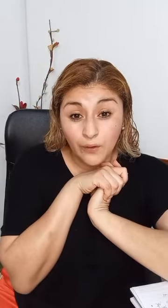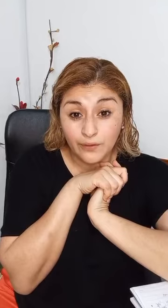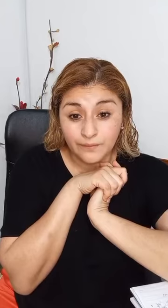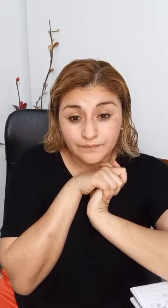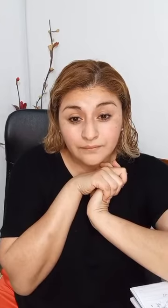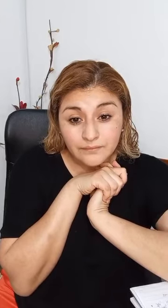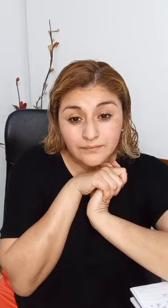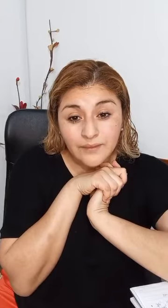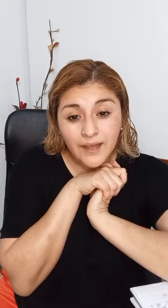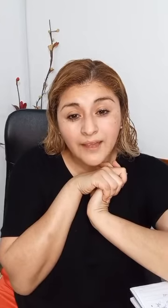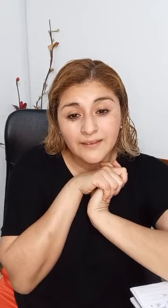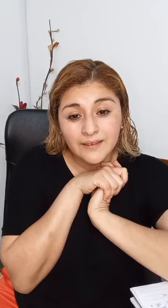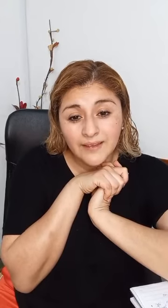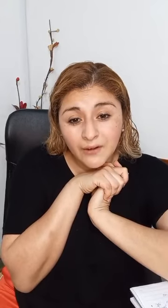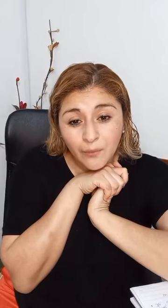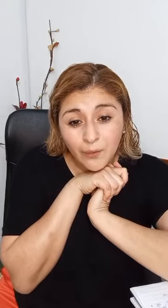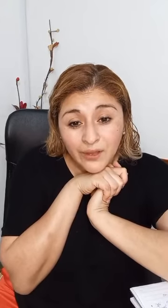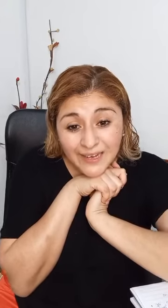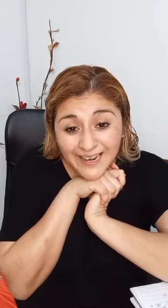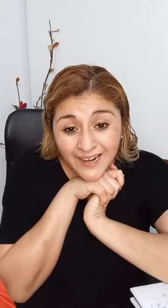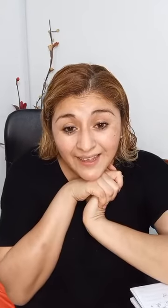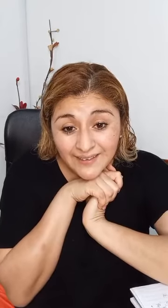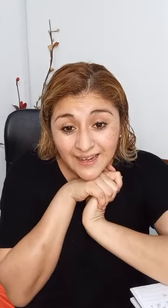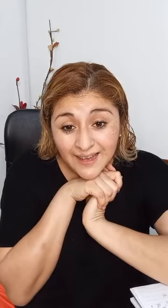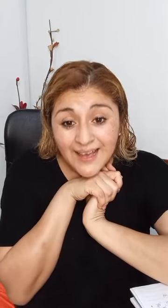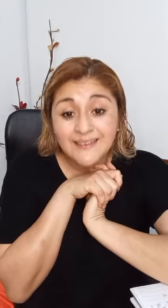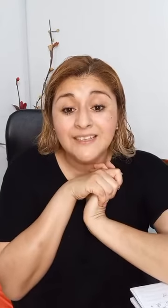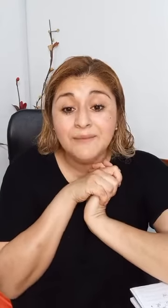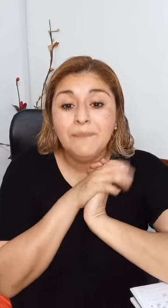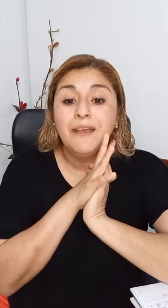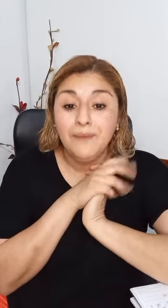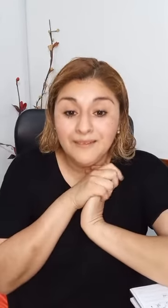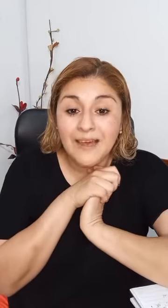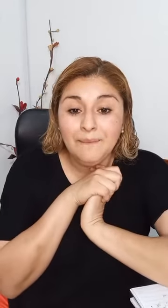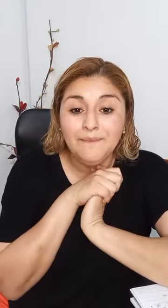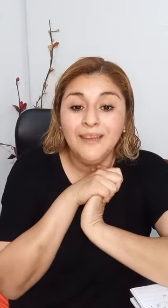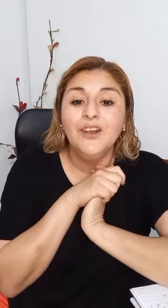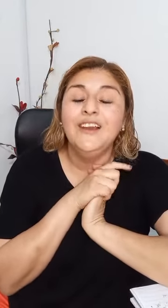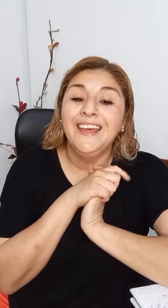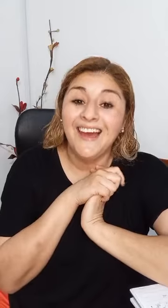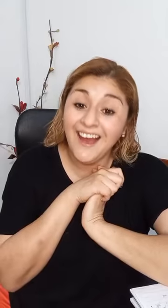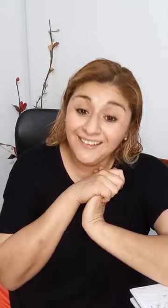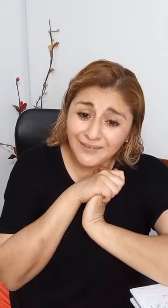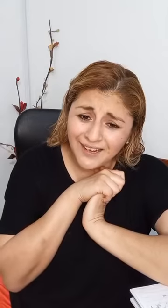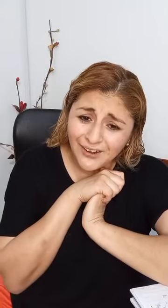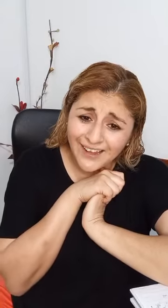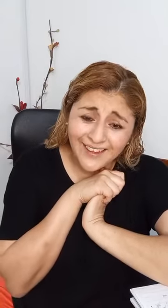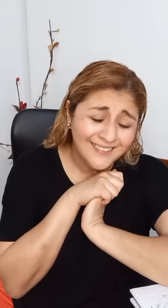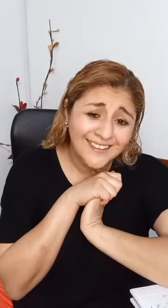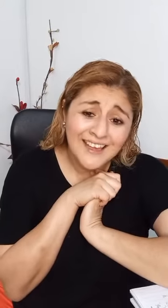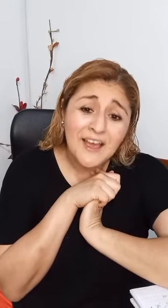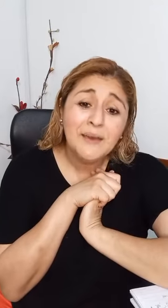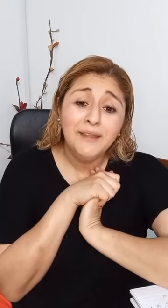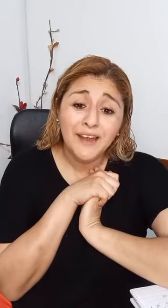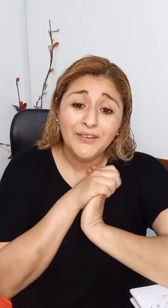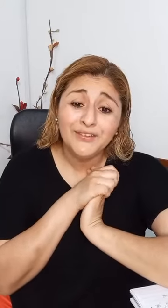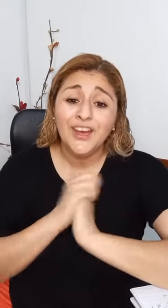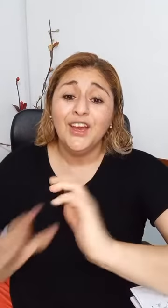es dificultoso. No puedo leer de cerca. Se llama presbicia y viene con la edad. Ah, ¿esto viene con la edad?